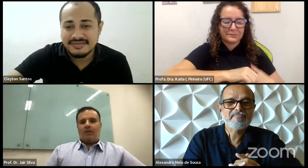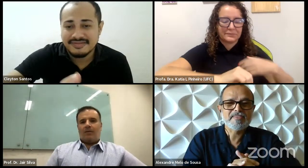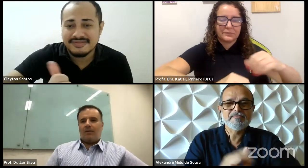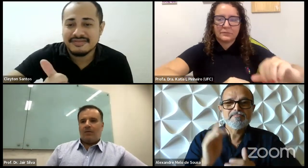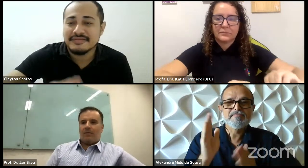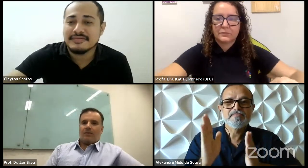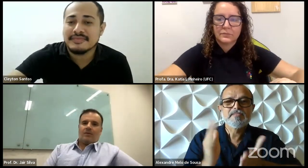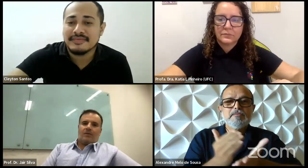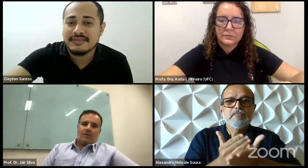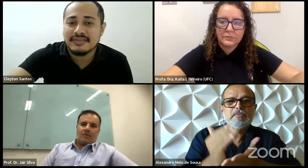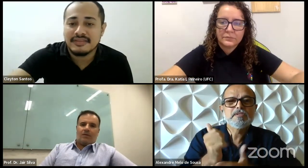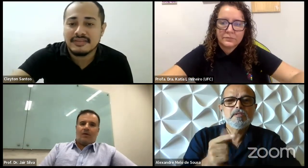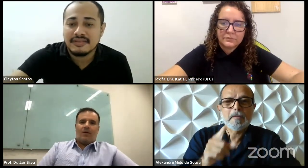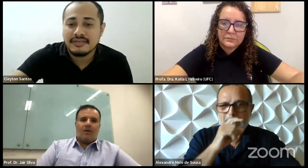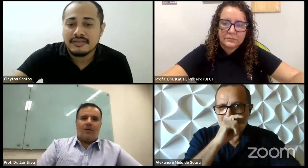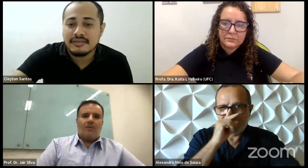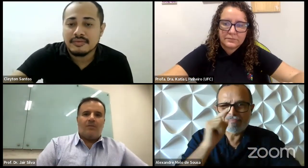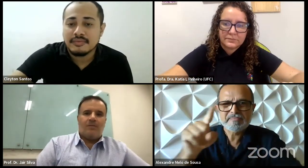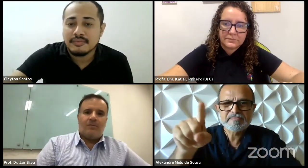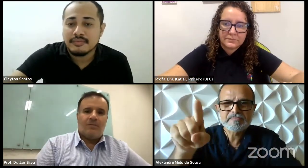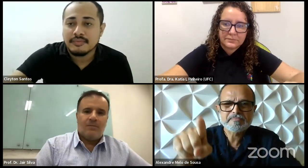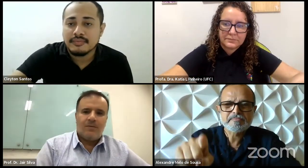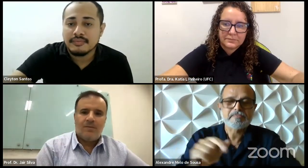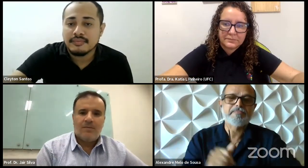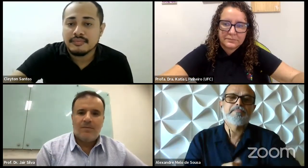muito qualitativa.